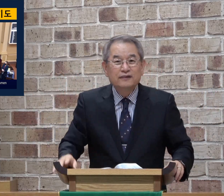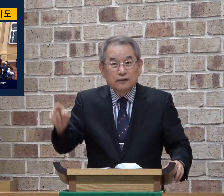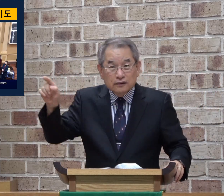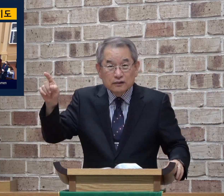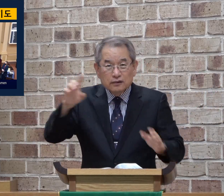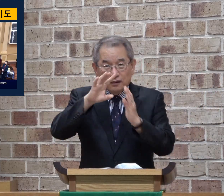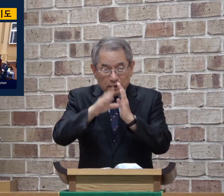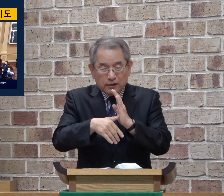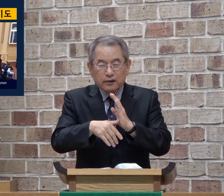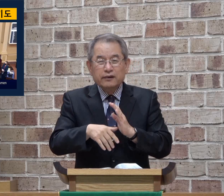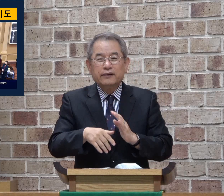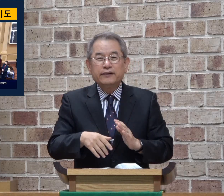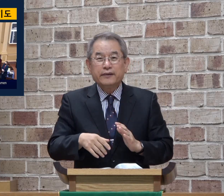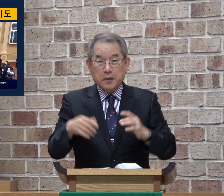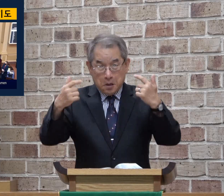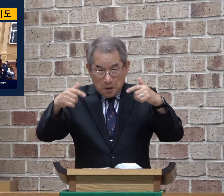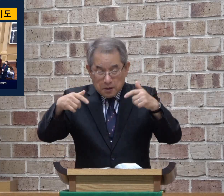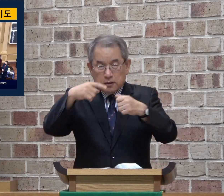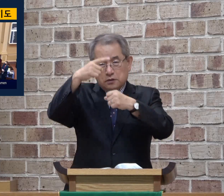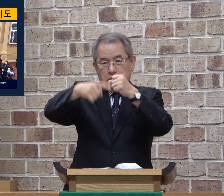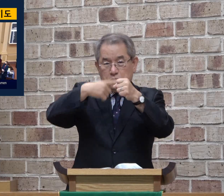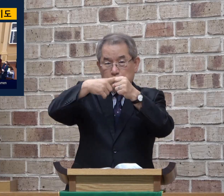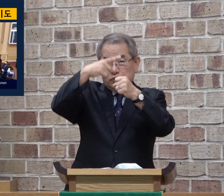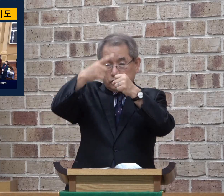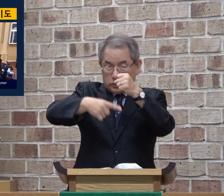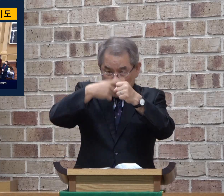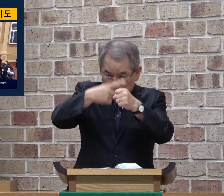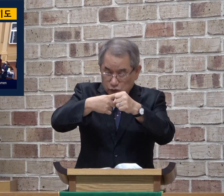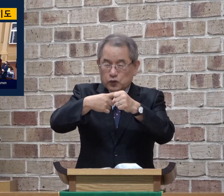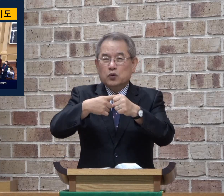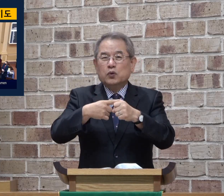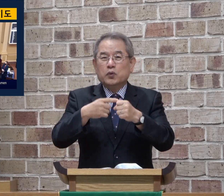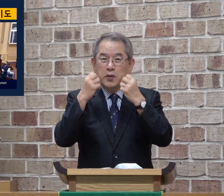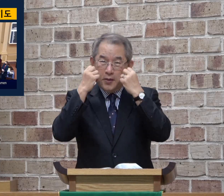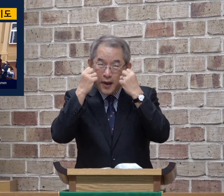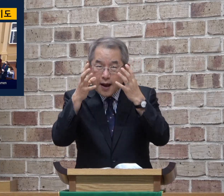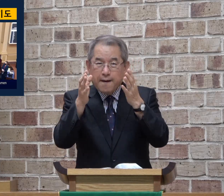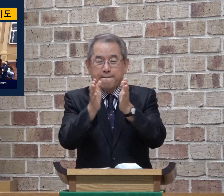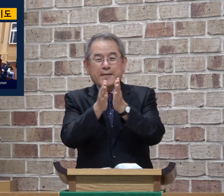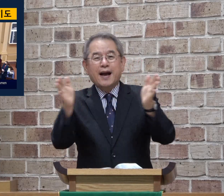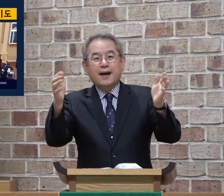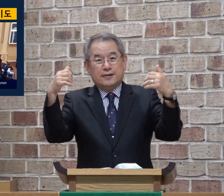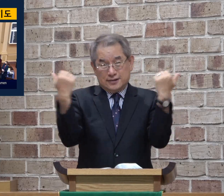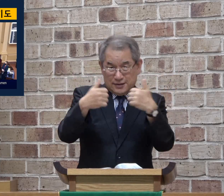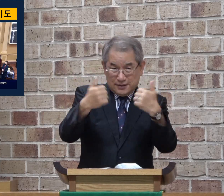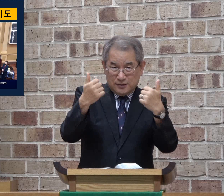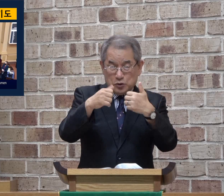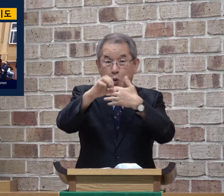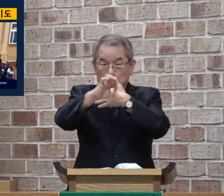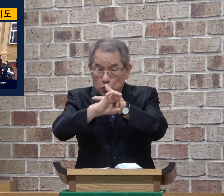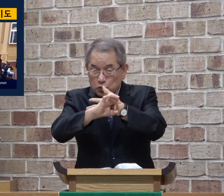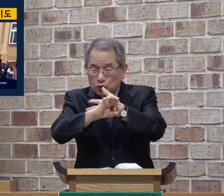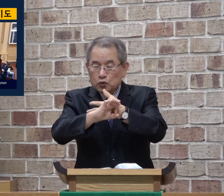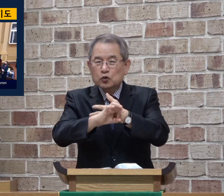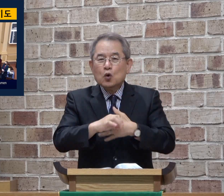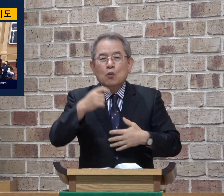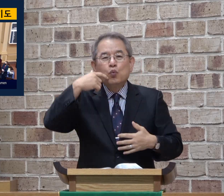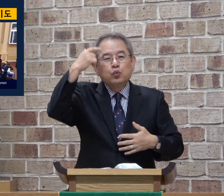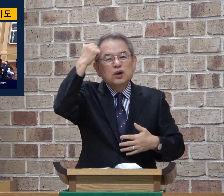그리고 회의도 따로 그렇게 진행을 합니다. 그래서 1년마다 새로 개회를 하게 되면